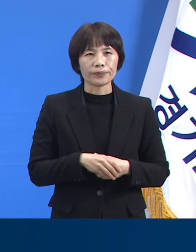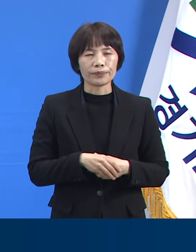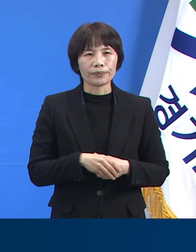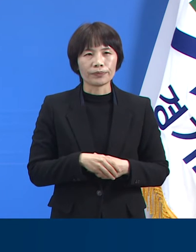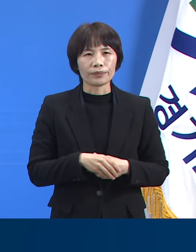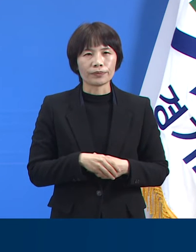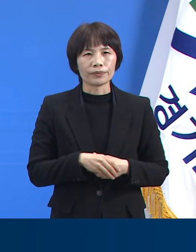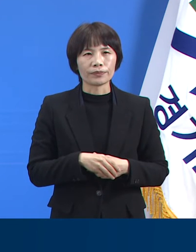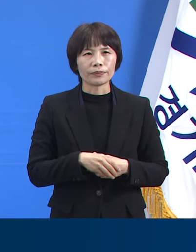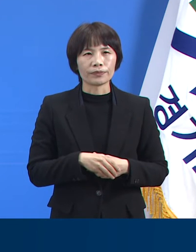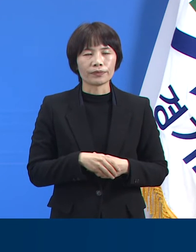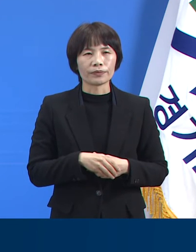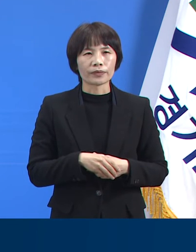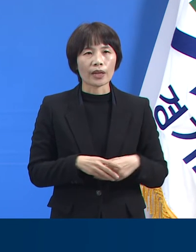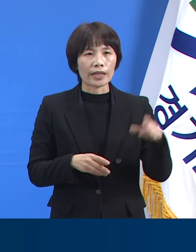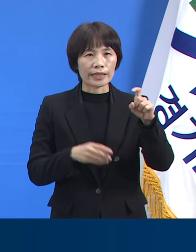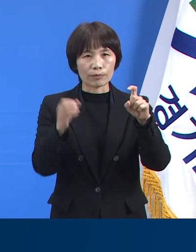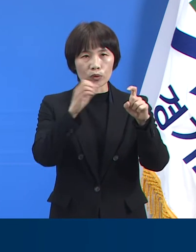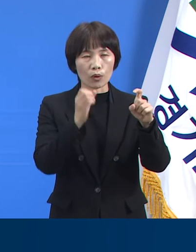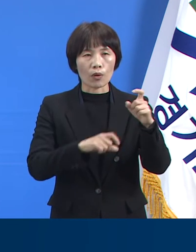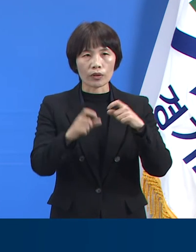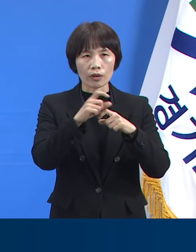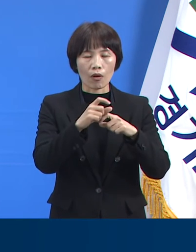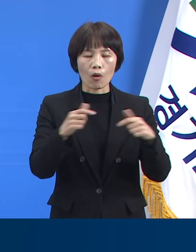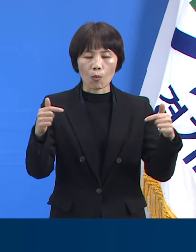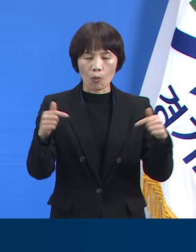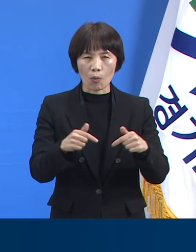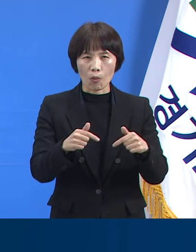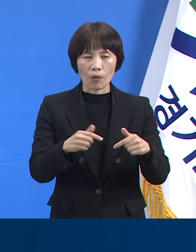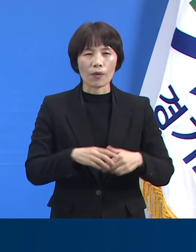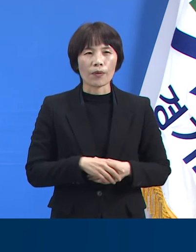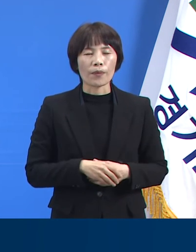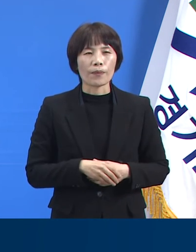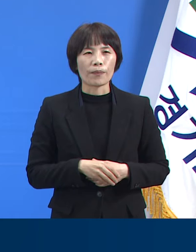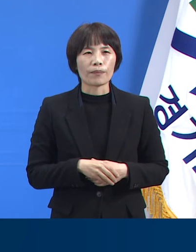87%에서 77%로 10%포인트가량 감소하였습니다.